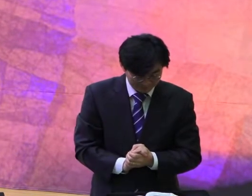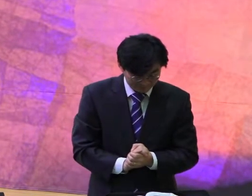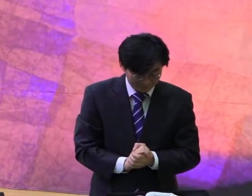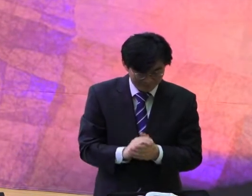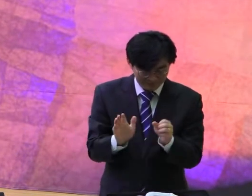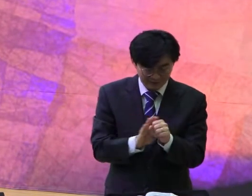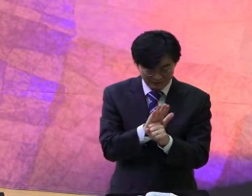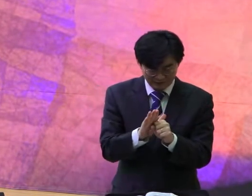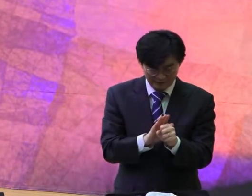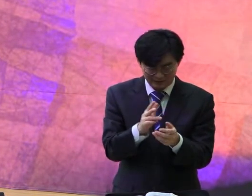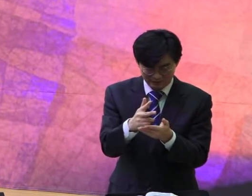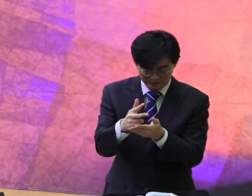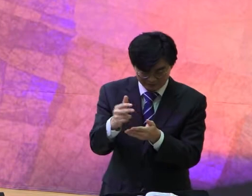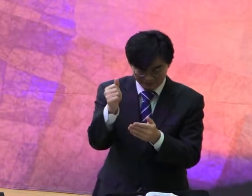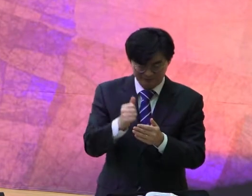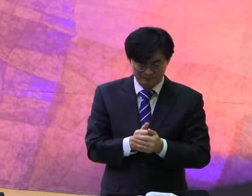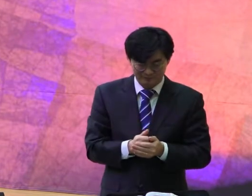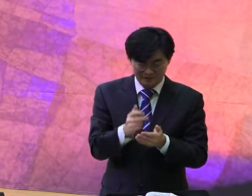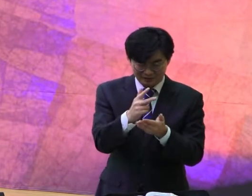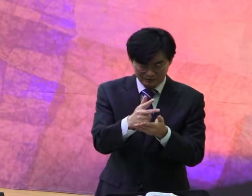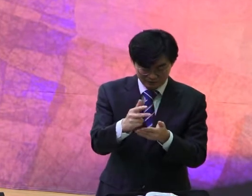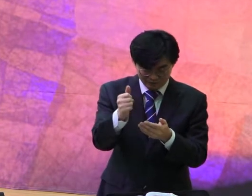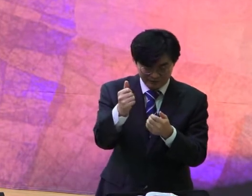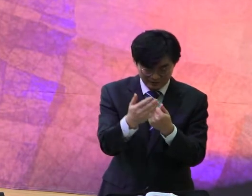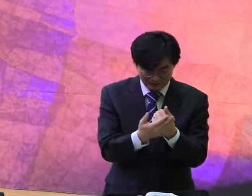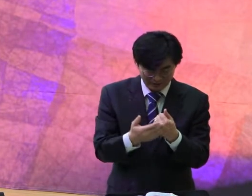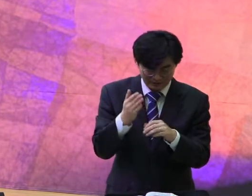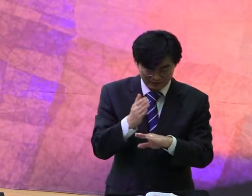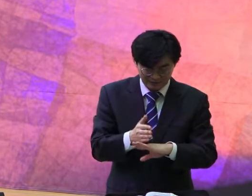사랑의 주님, 주님의 은혜를 감사합니다.